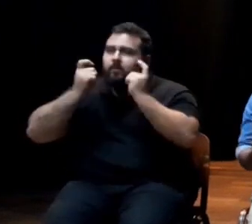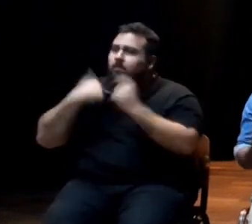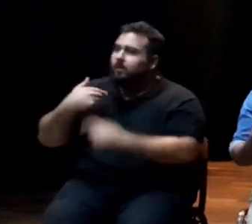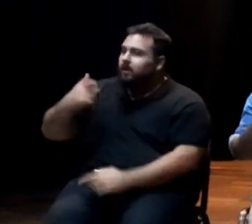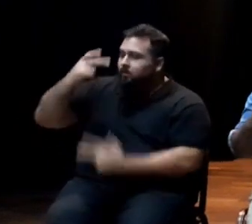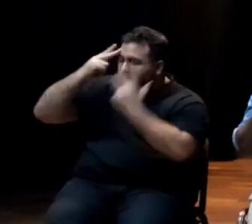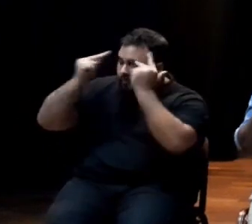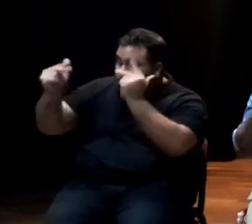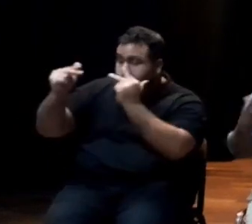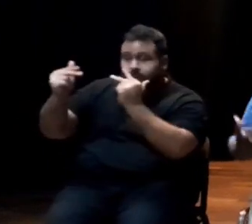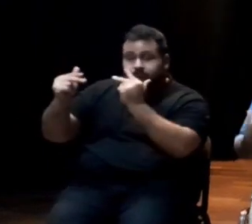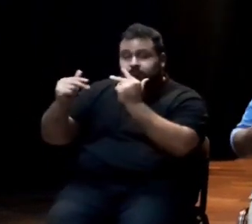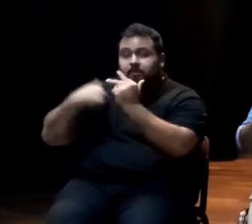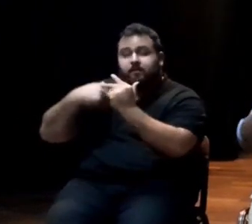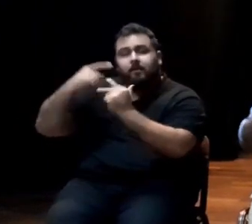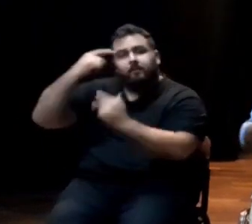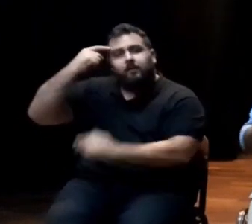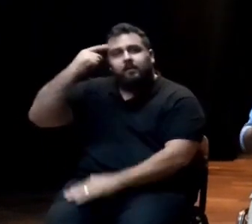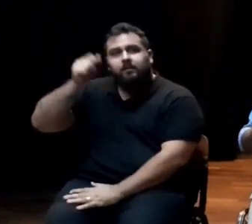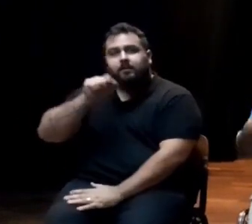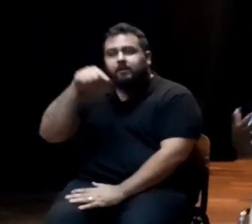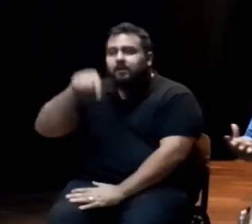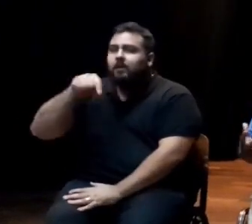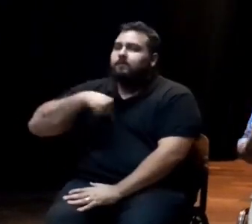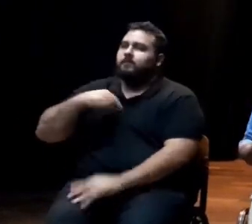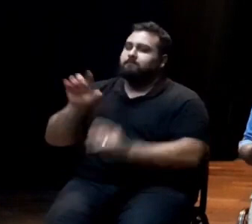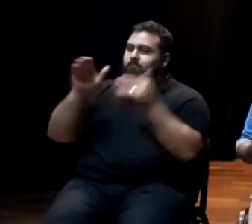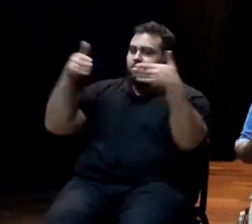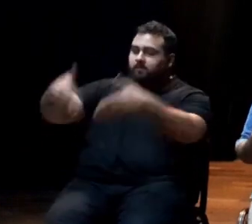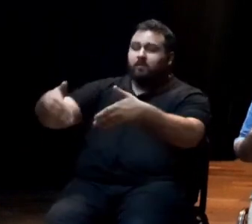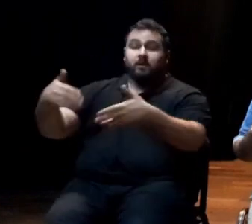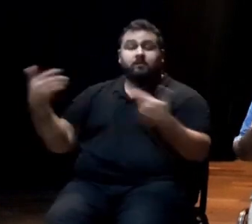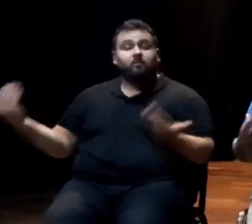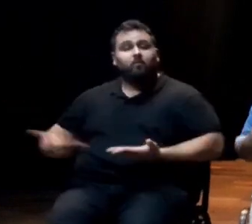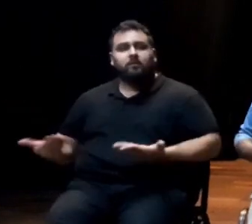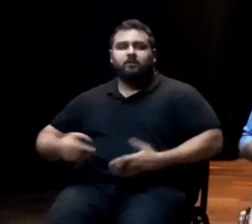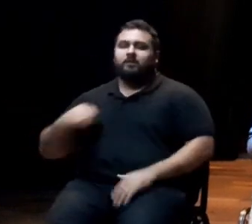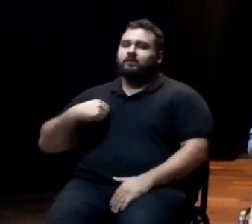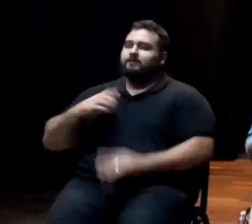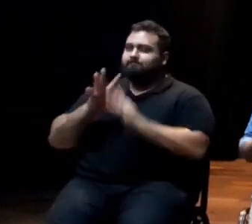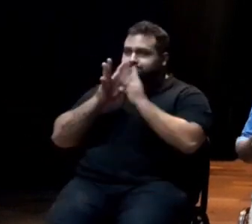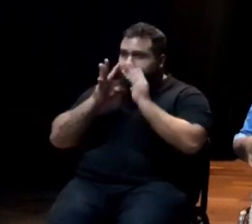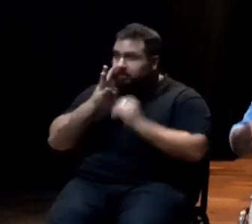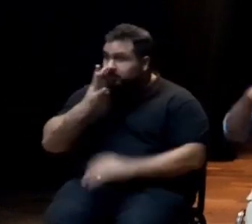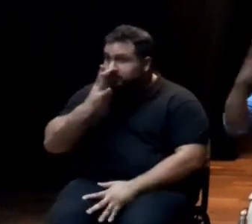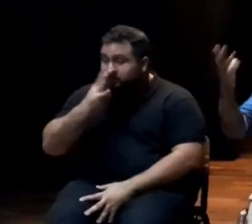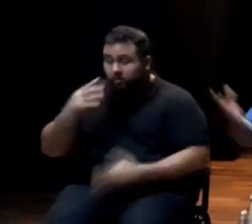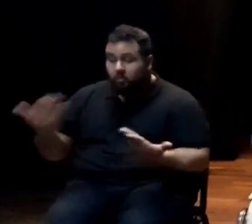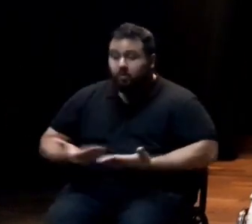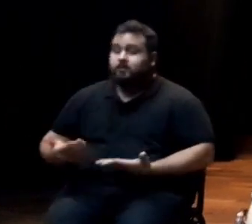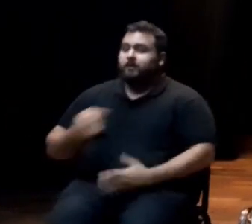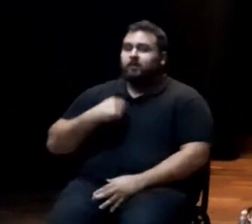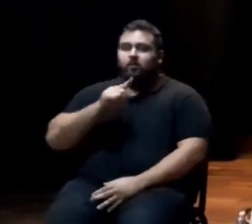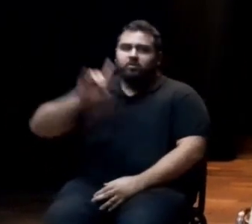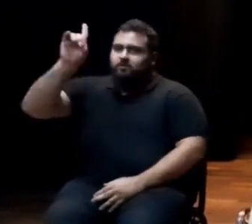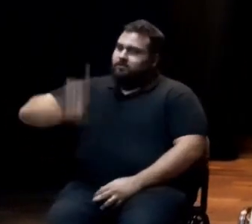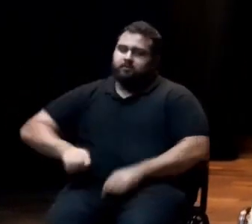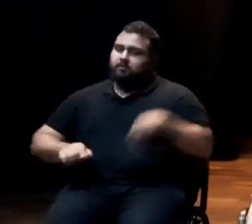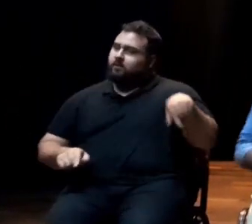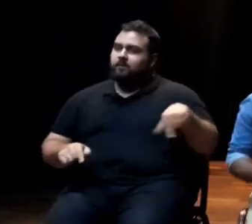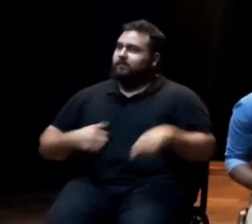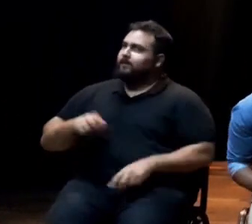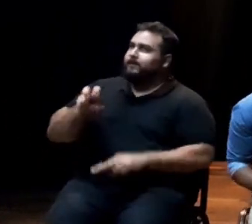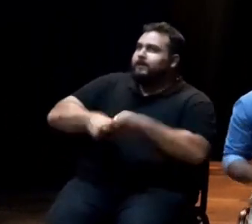muito falar. Então, talvez nesse especificamente que foi o que a gente assistiu hoje. Sentar com o diretor, ainda bem que o diretor não está aqui, né? Sentar